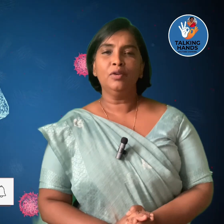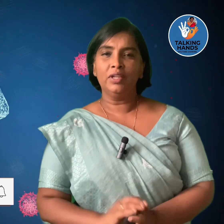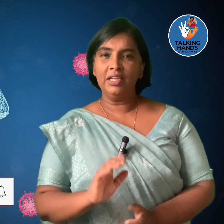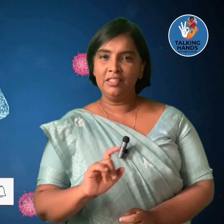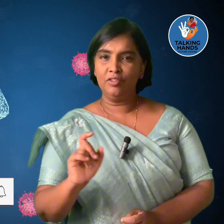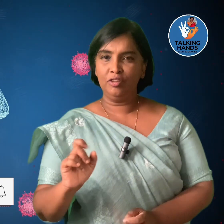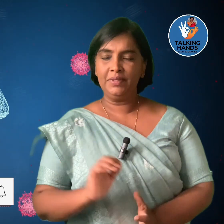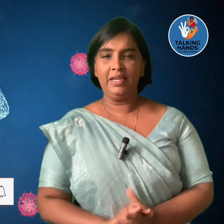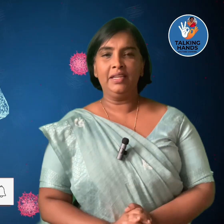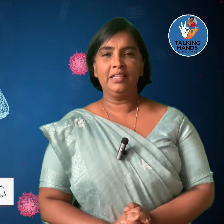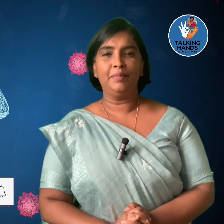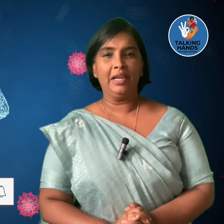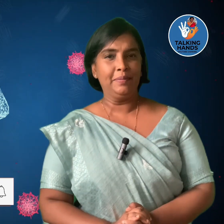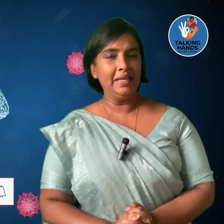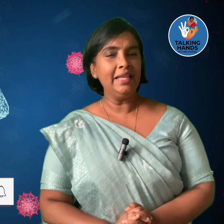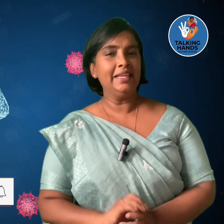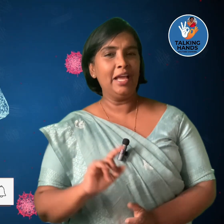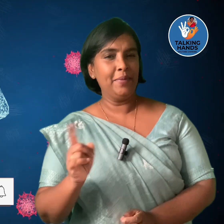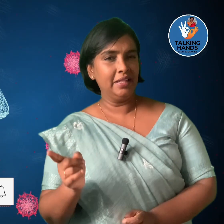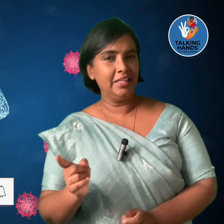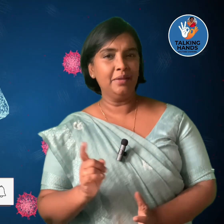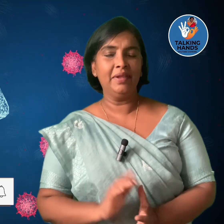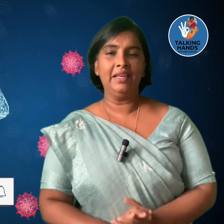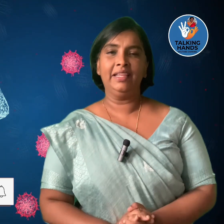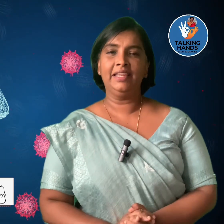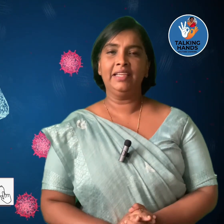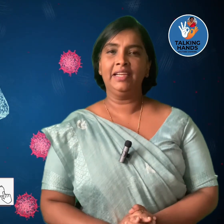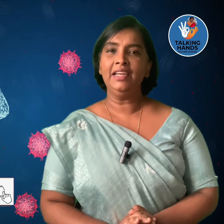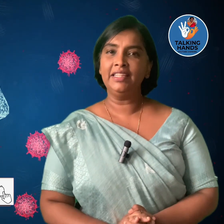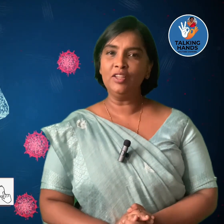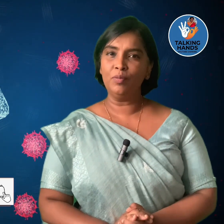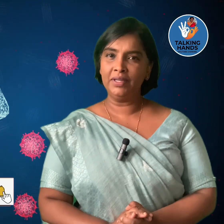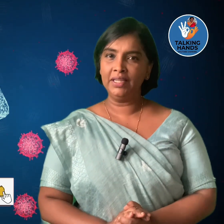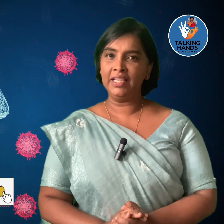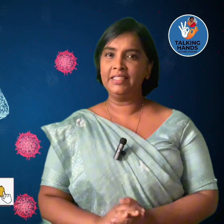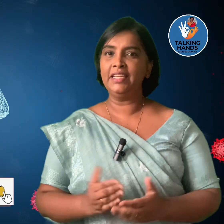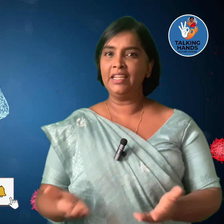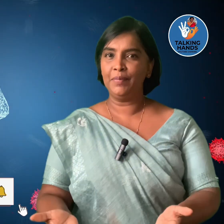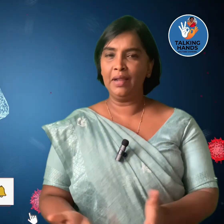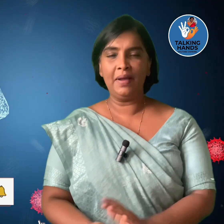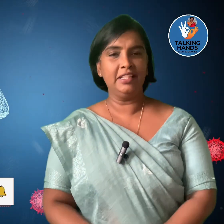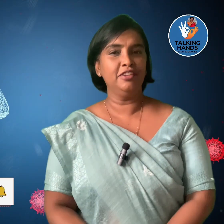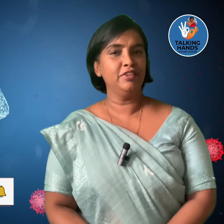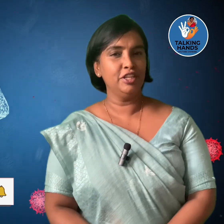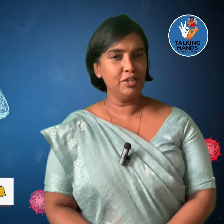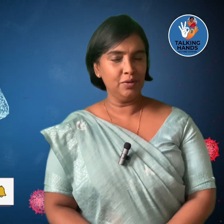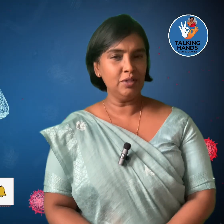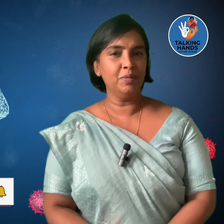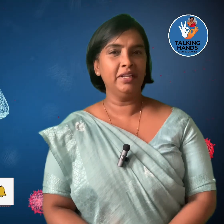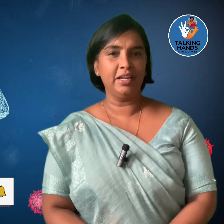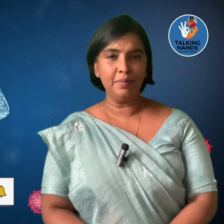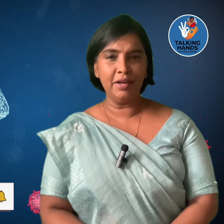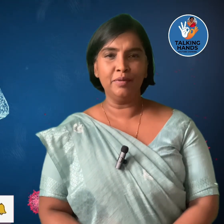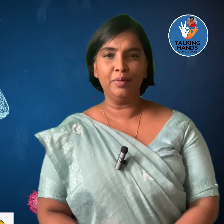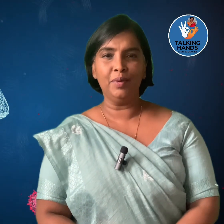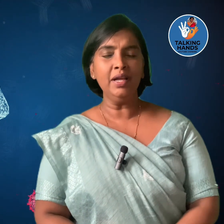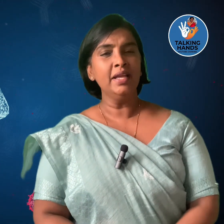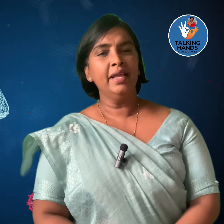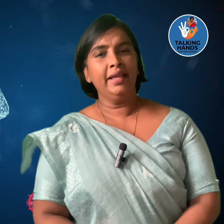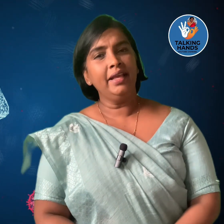Talking Lens YouTube channel එක subscribe කරලා ඊට හැපැති තියෙන bell එක click කරන්න. ඉතින් ඔබට එතනින් අපි ලබා දෙන videos ඔබට නරඹන්න පුළුවන්. ඒ